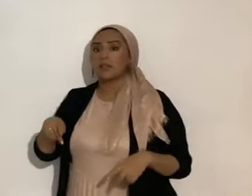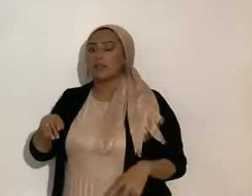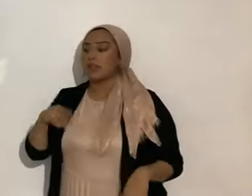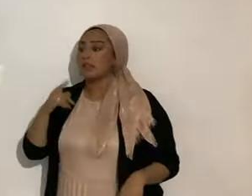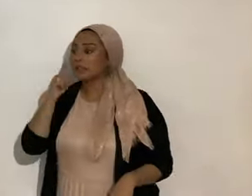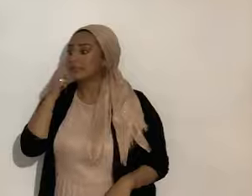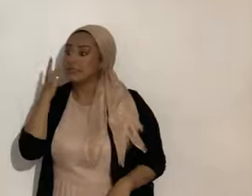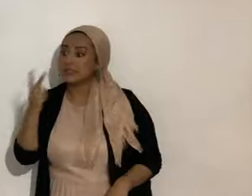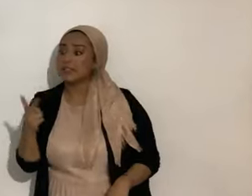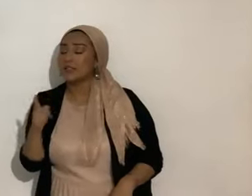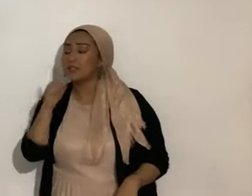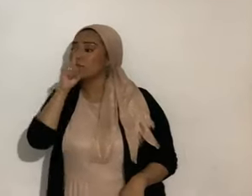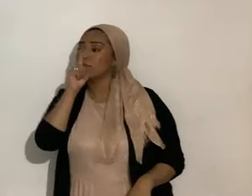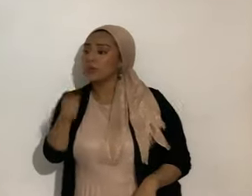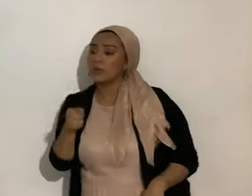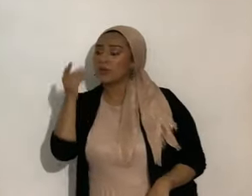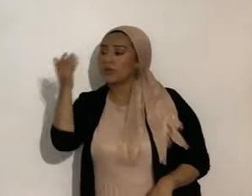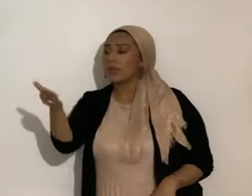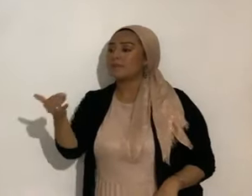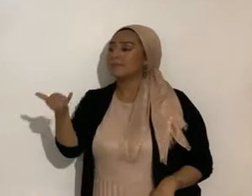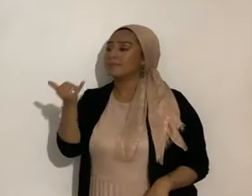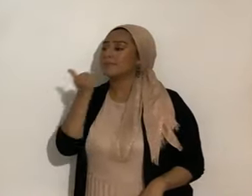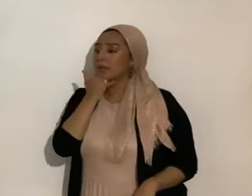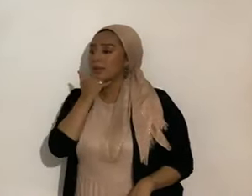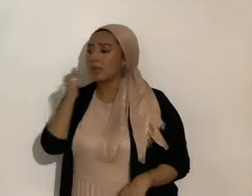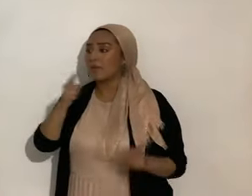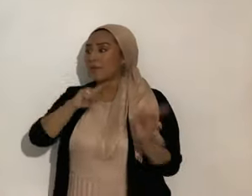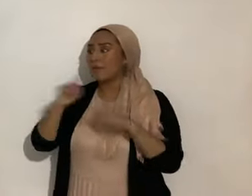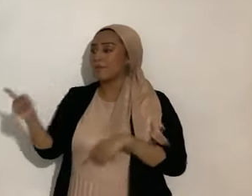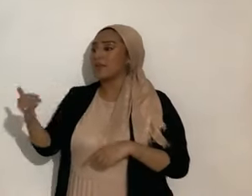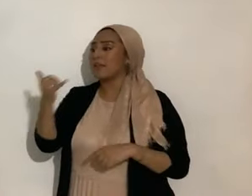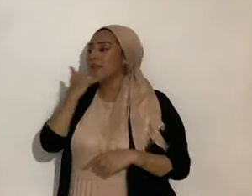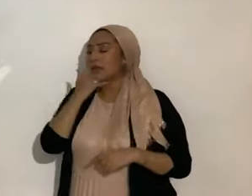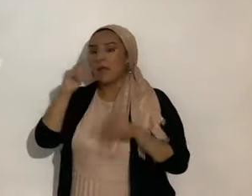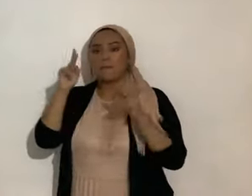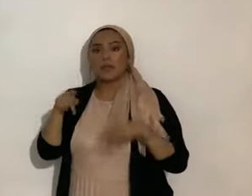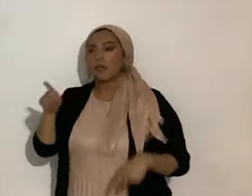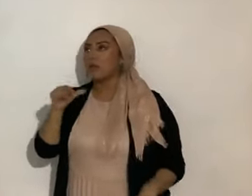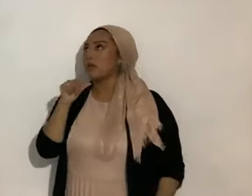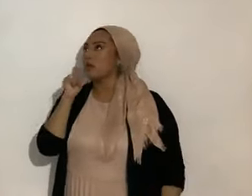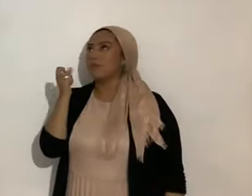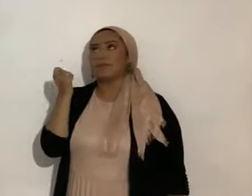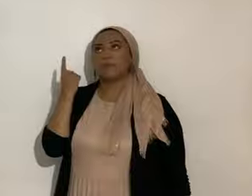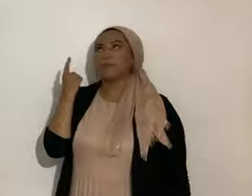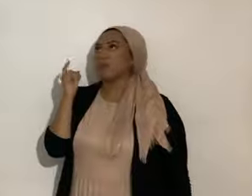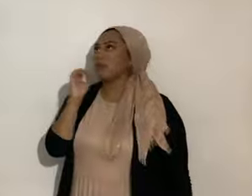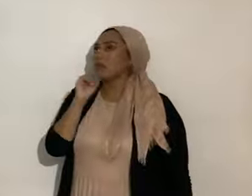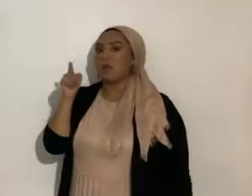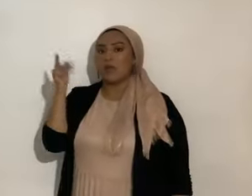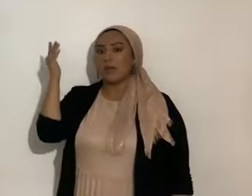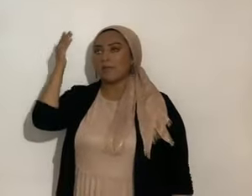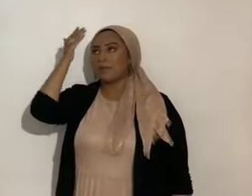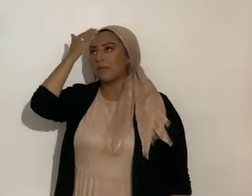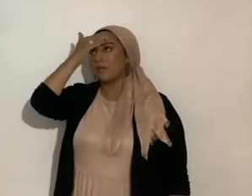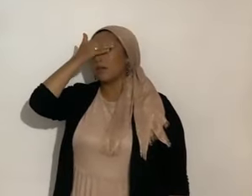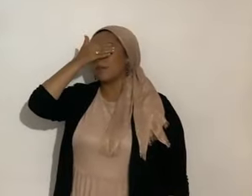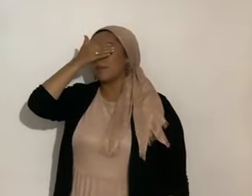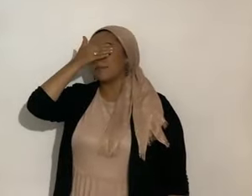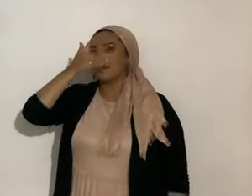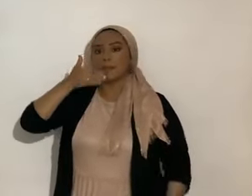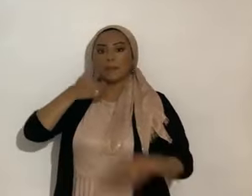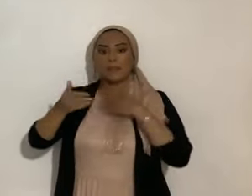la realidad, no, estás mal, vas a acabar mal, y no te lo entienden, porque están ciegos. Y aunque